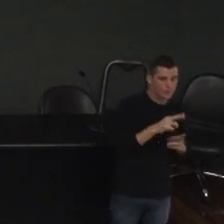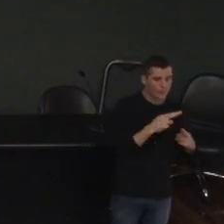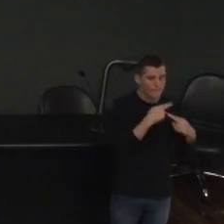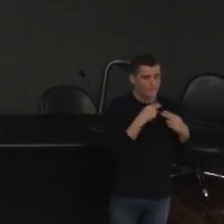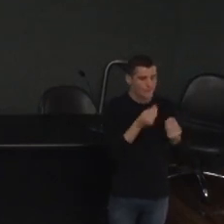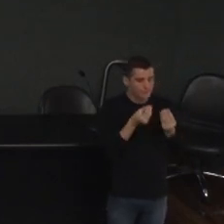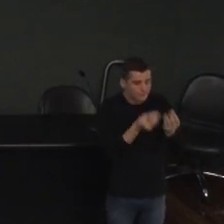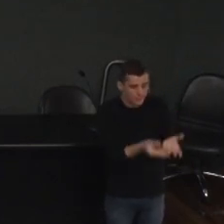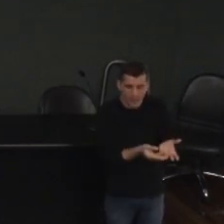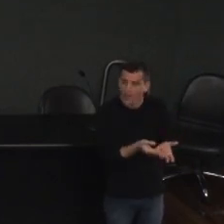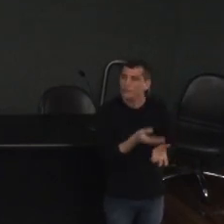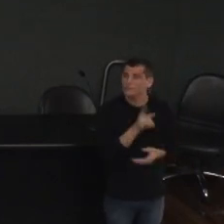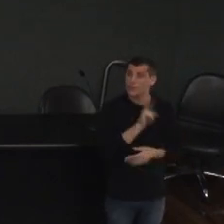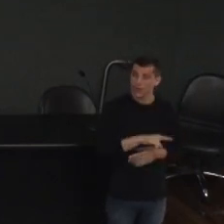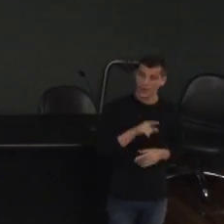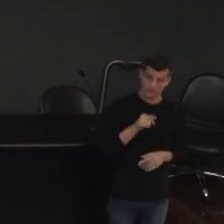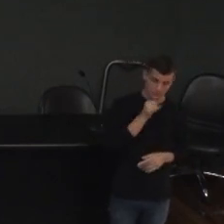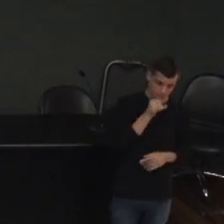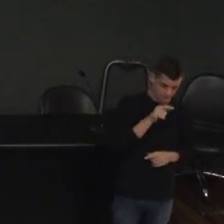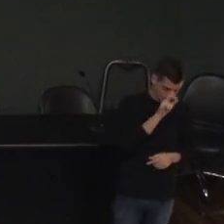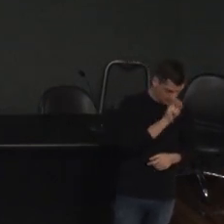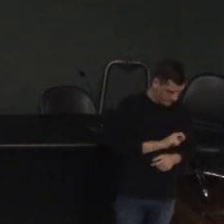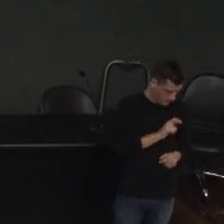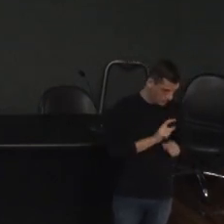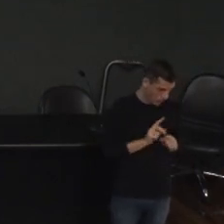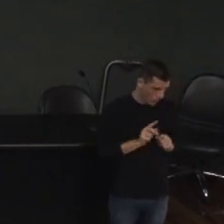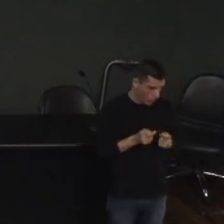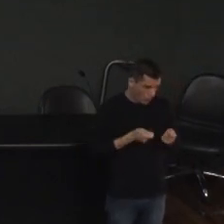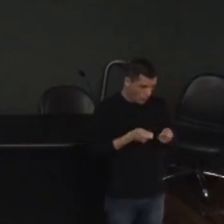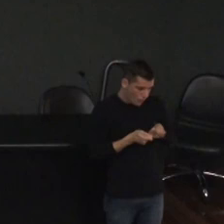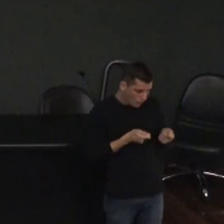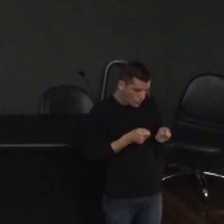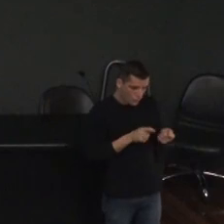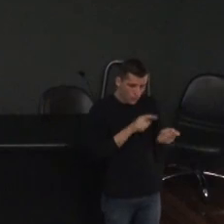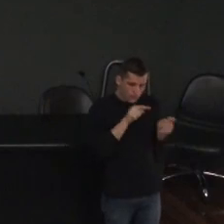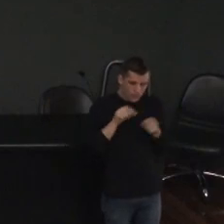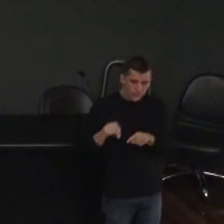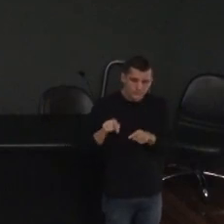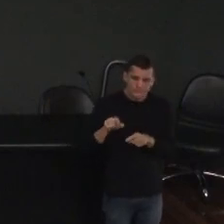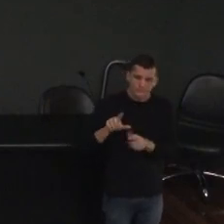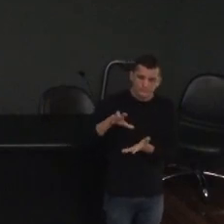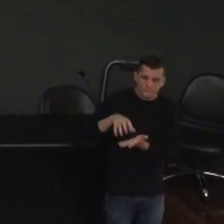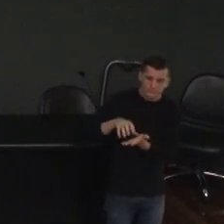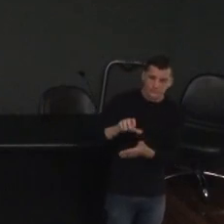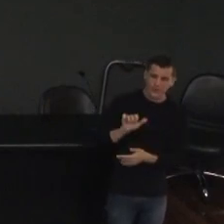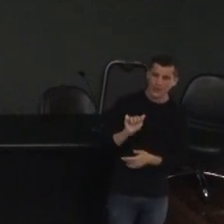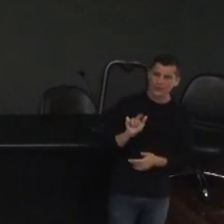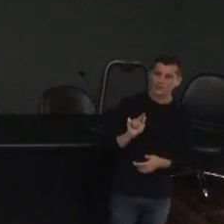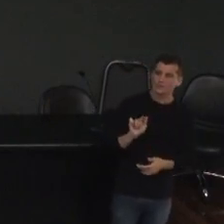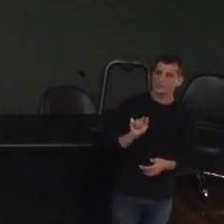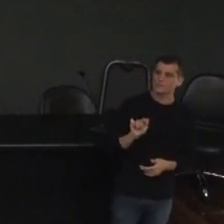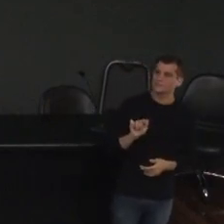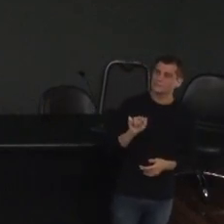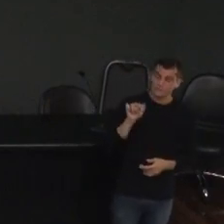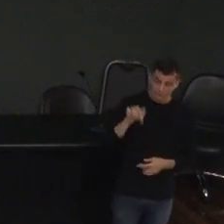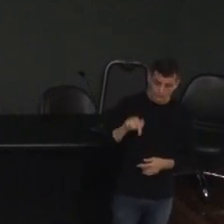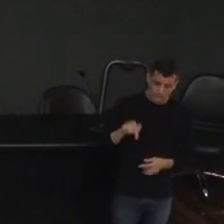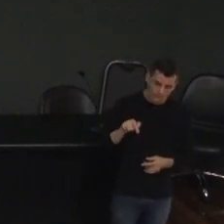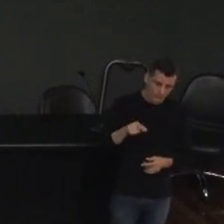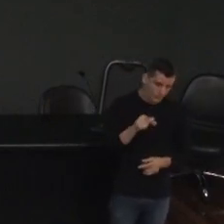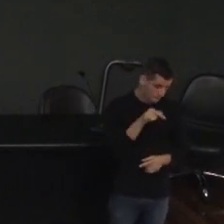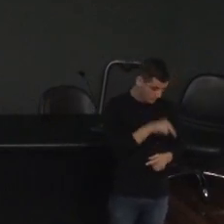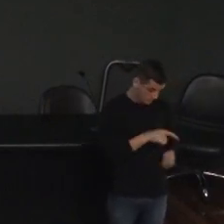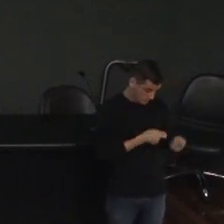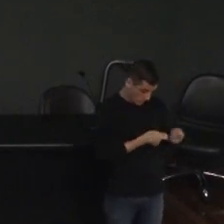são o argenero então o agnero não responde diretamente por aquele por aquele problema né por aquele vazamento por aquele